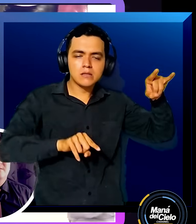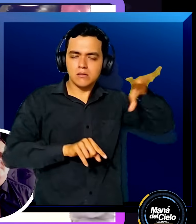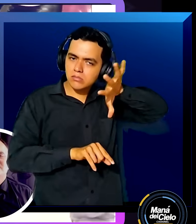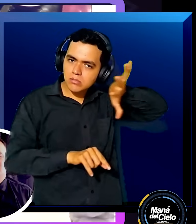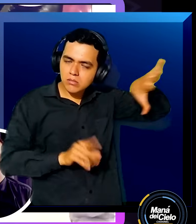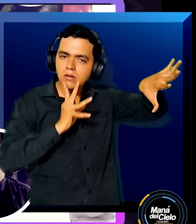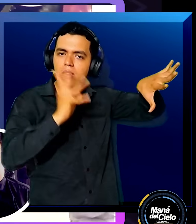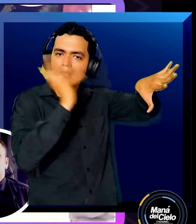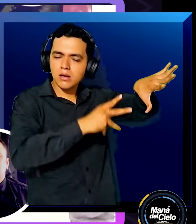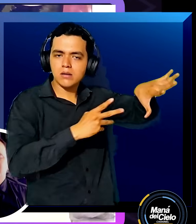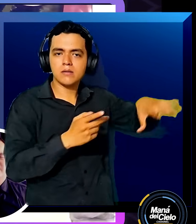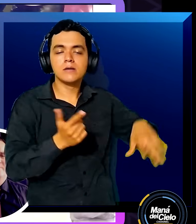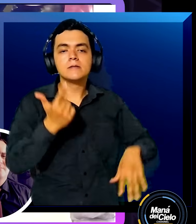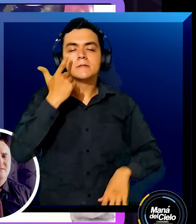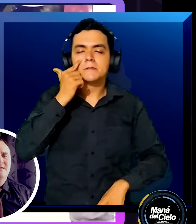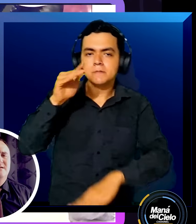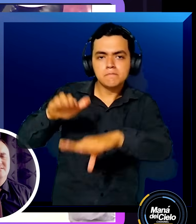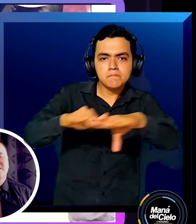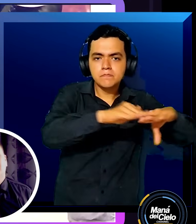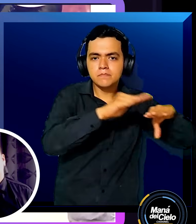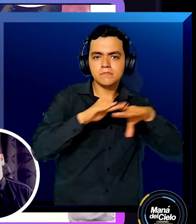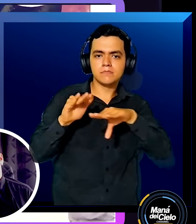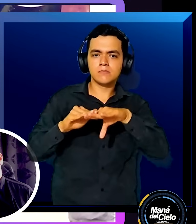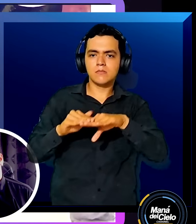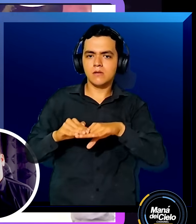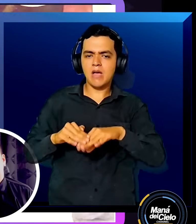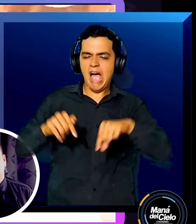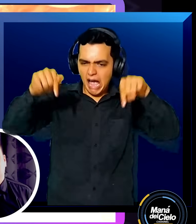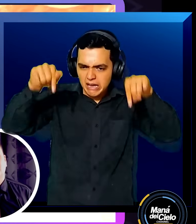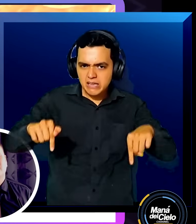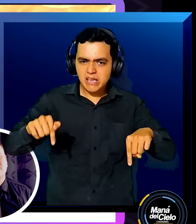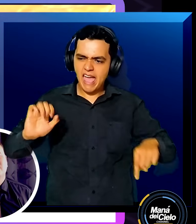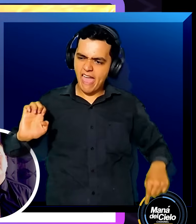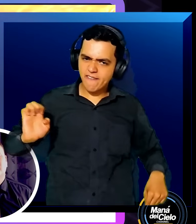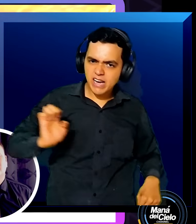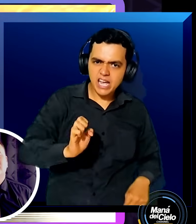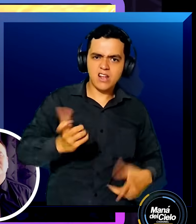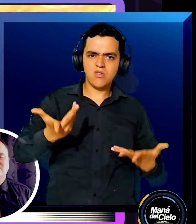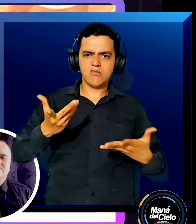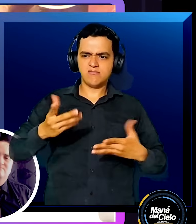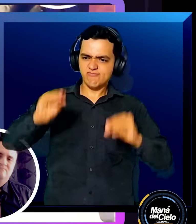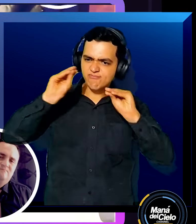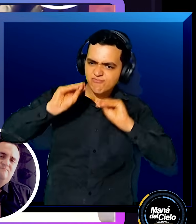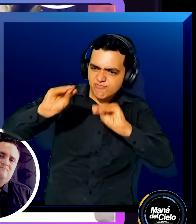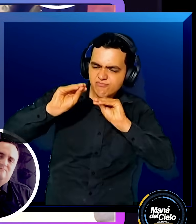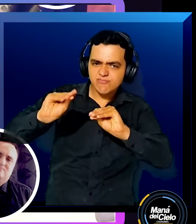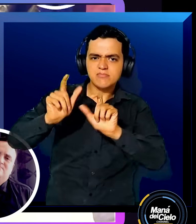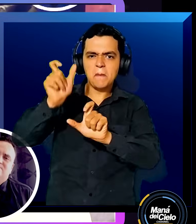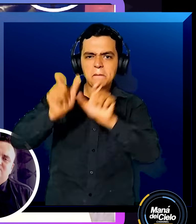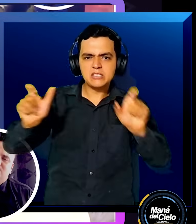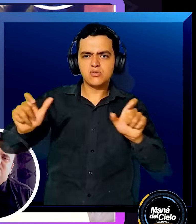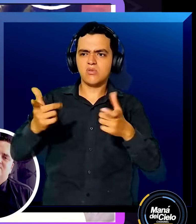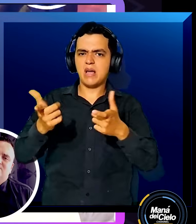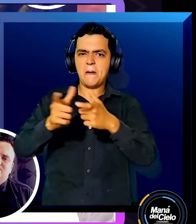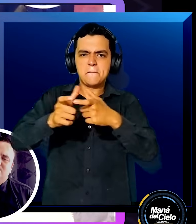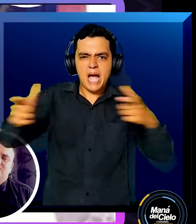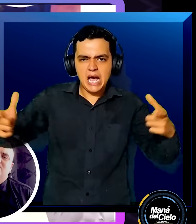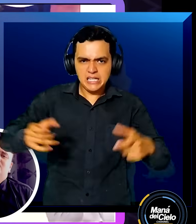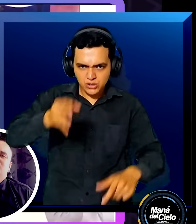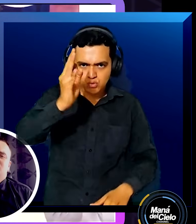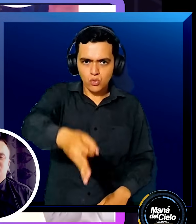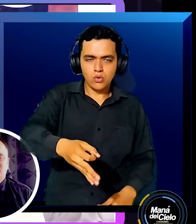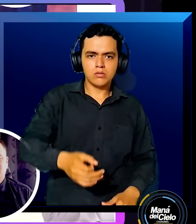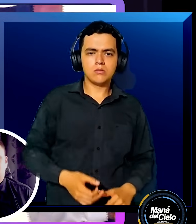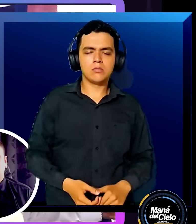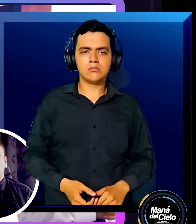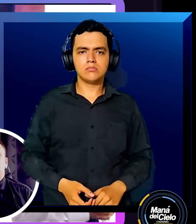muy duro, es que no se convierte. Pero ¿cuántas lágrimas has derramado por los perdidos? ¿Cuántas lágrimas has derramado por los que no conocen a